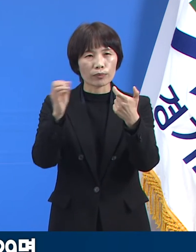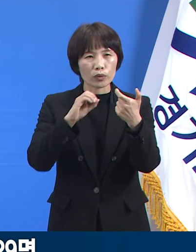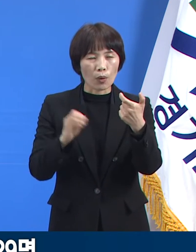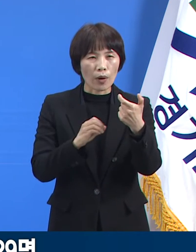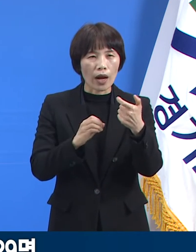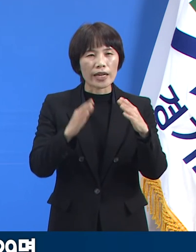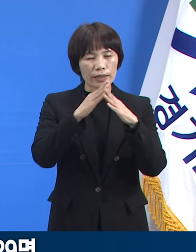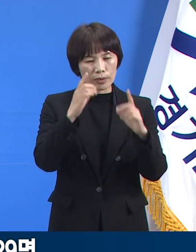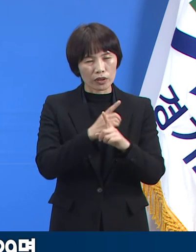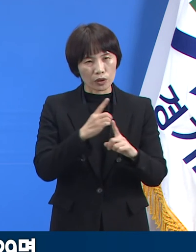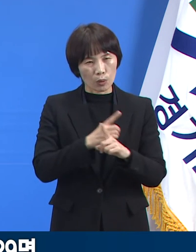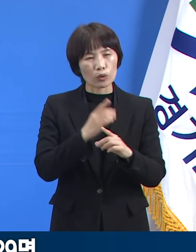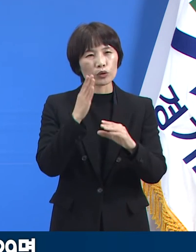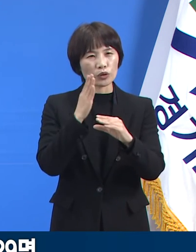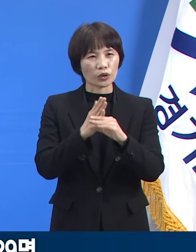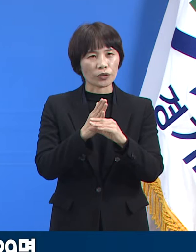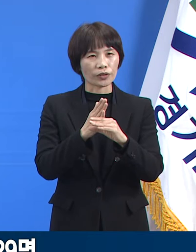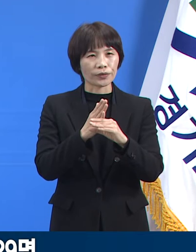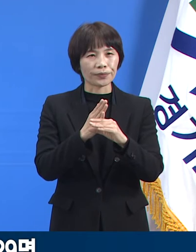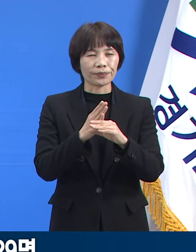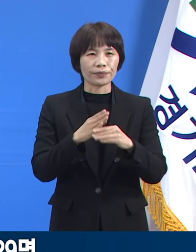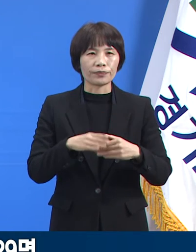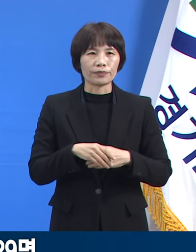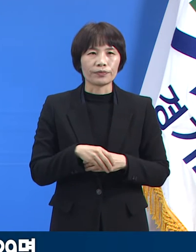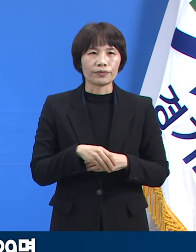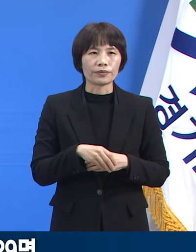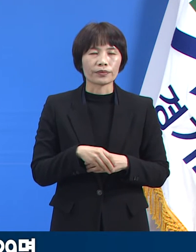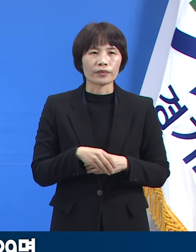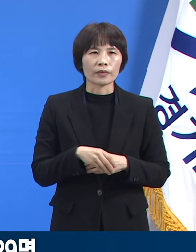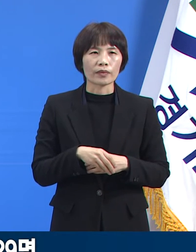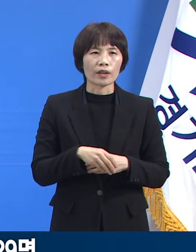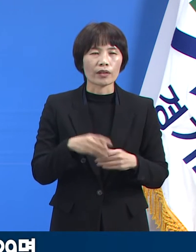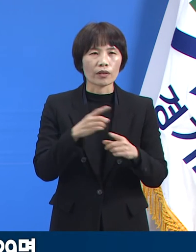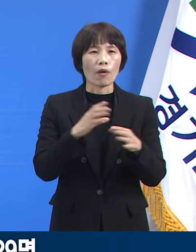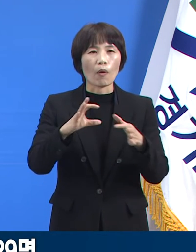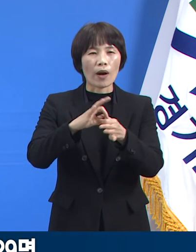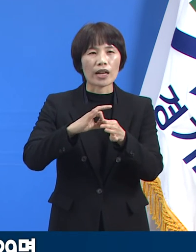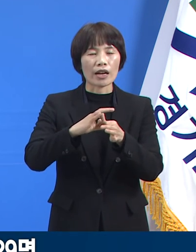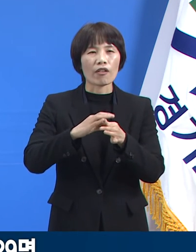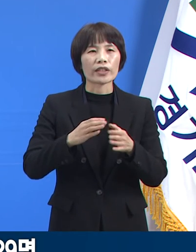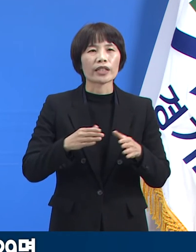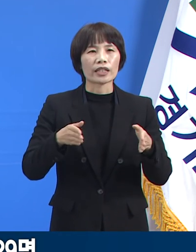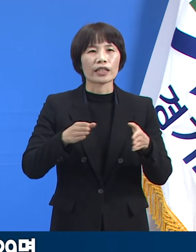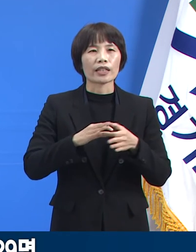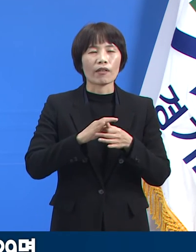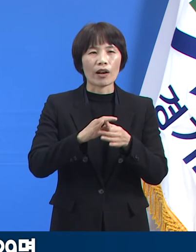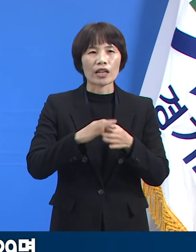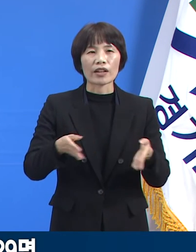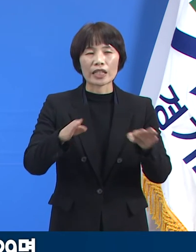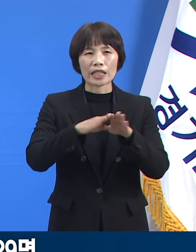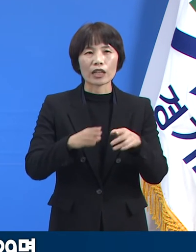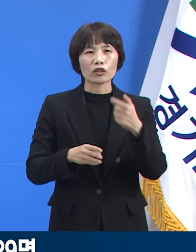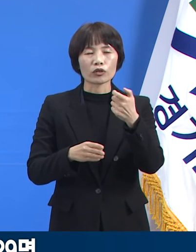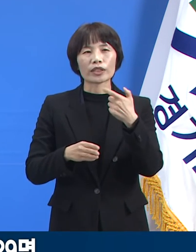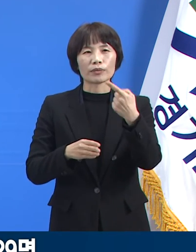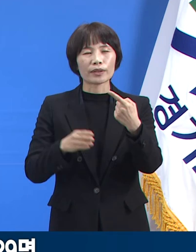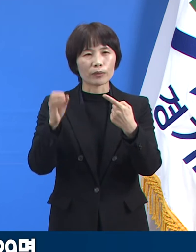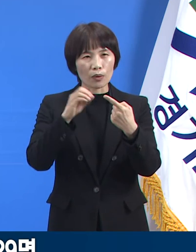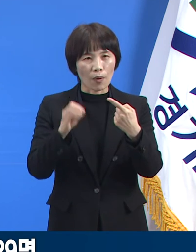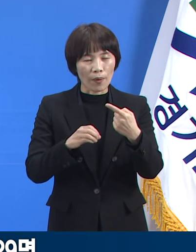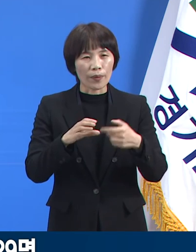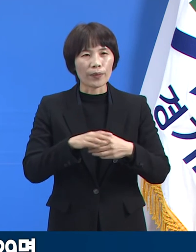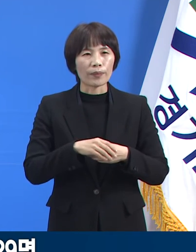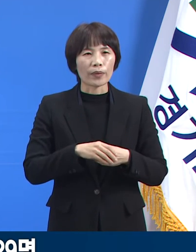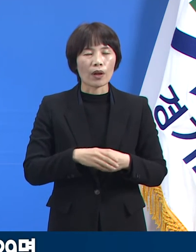있는 가운데 도내 재택치료 관리 의료기관은 41개입니다. 11월 6일 18시 기준 재택치료 중인